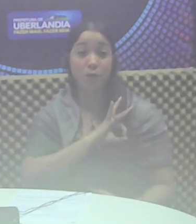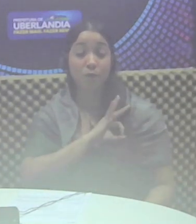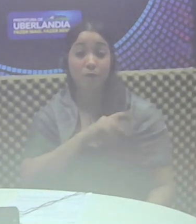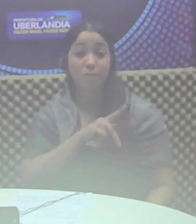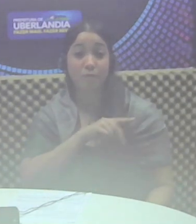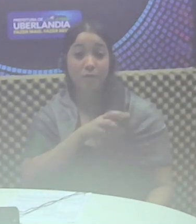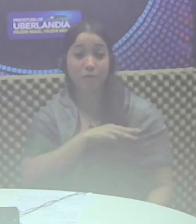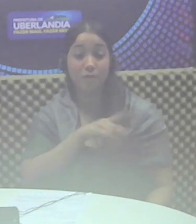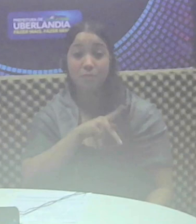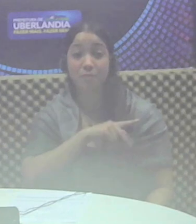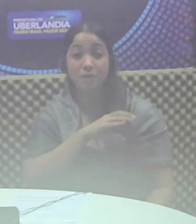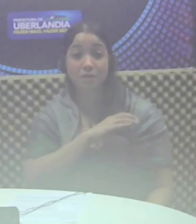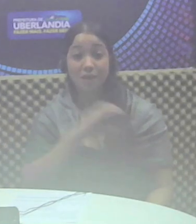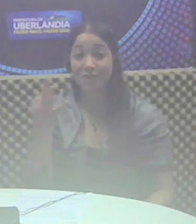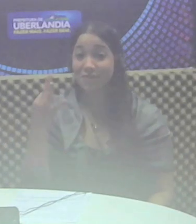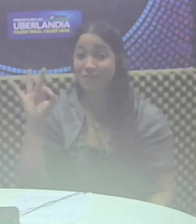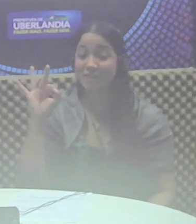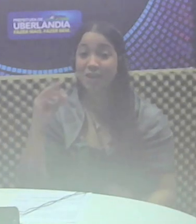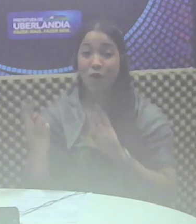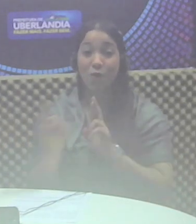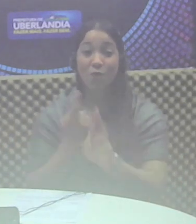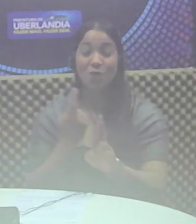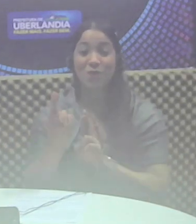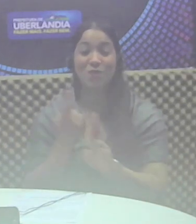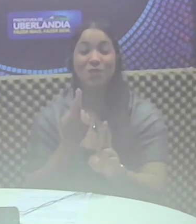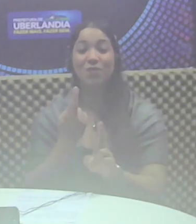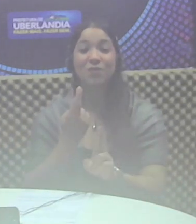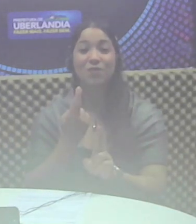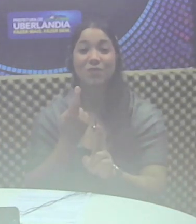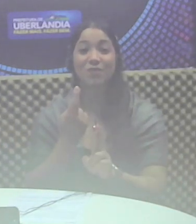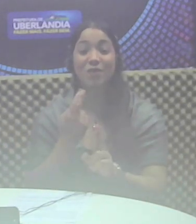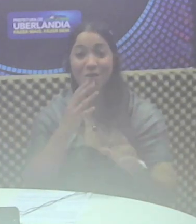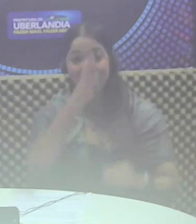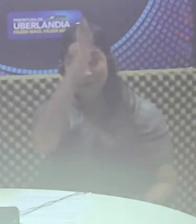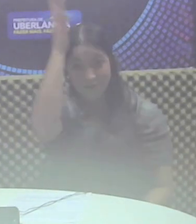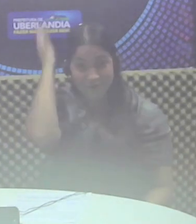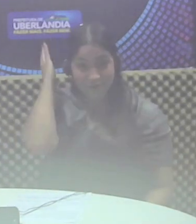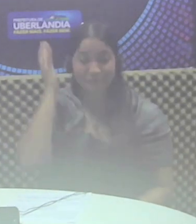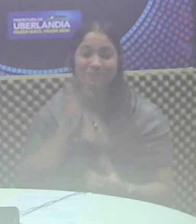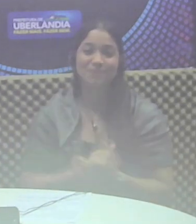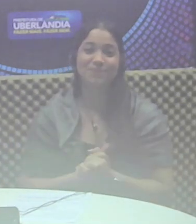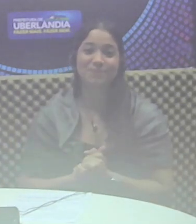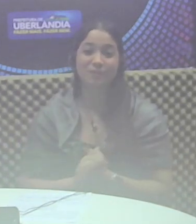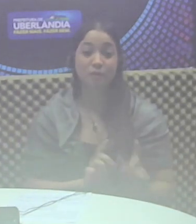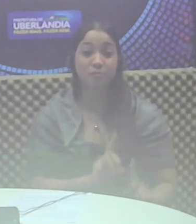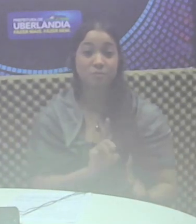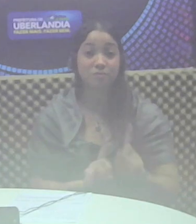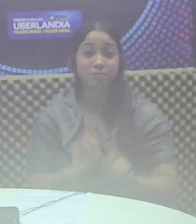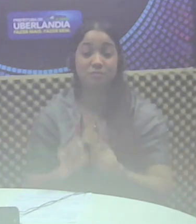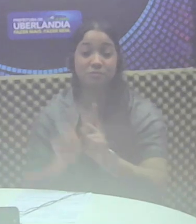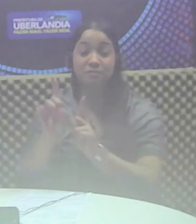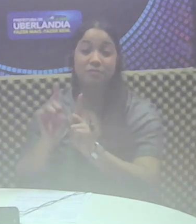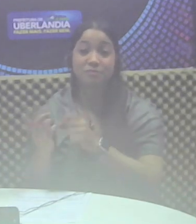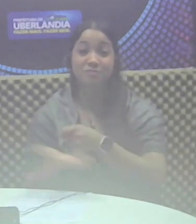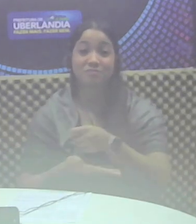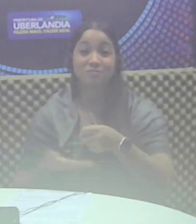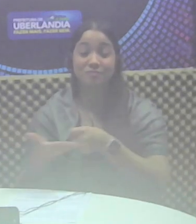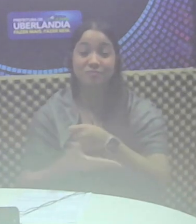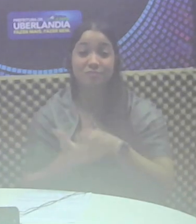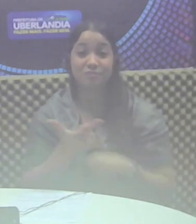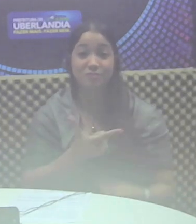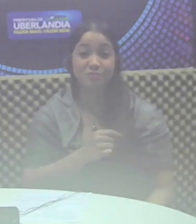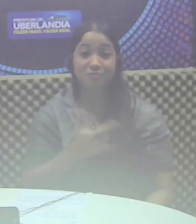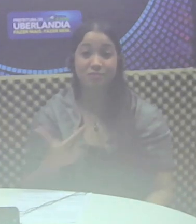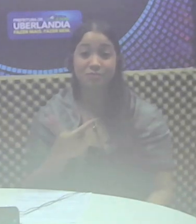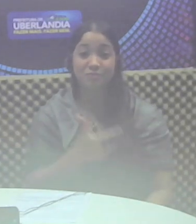Polícia Civil Federal Rodoviária Federal e corpo de bombeiros o ranking que se baseia no Censo 2022 e